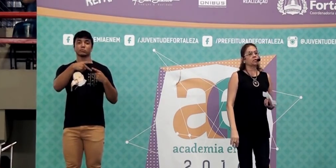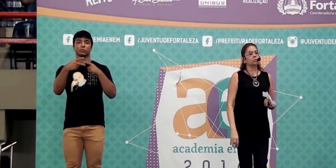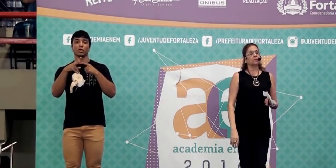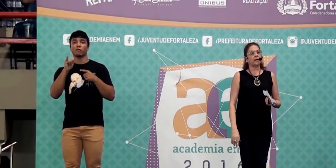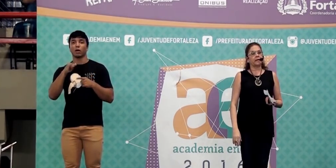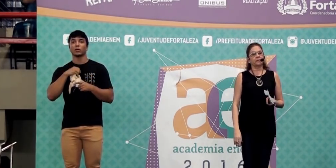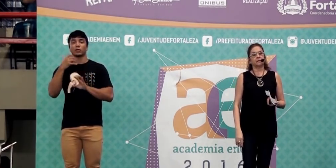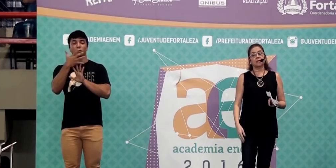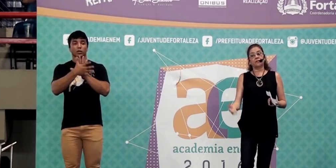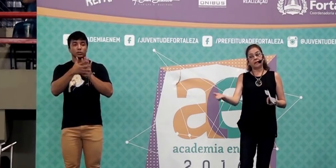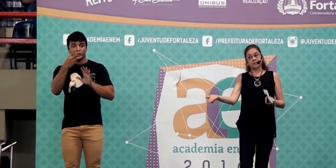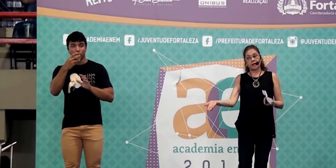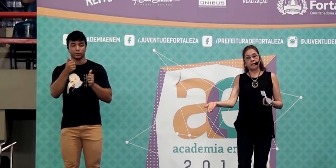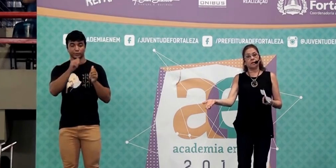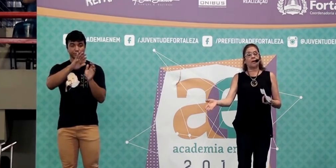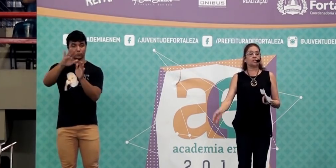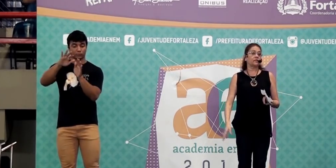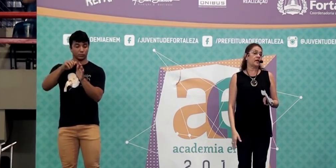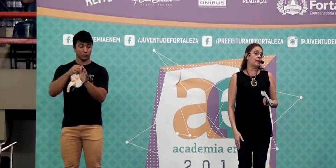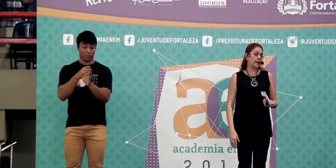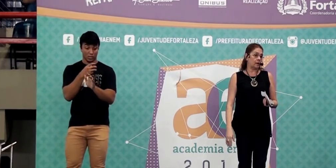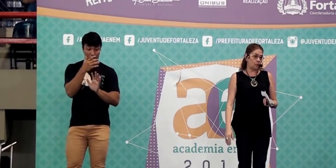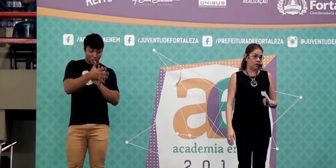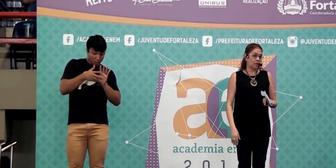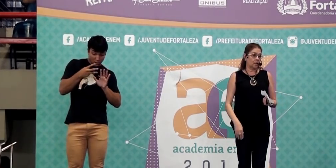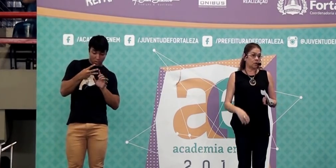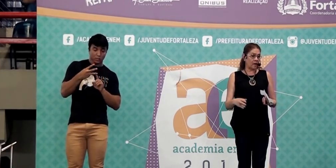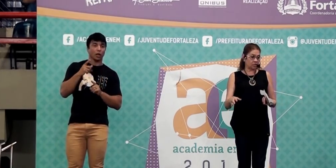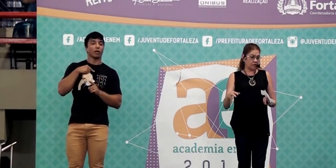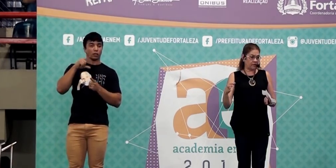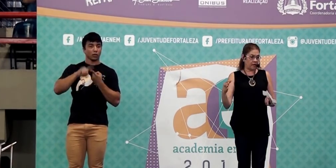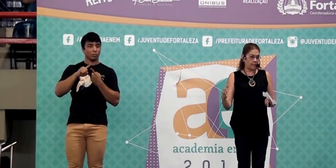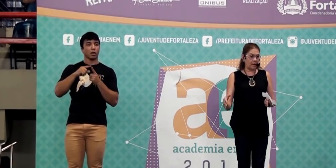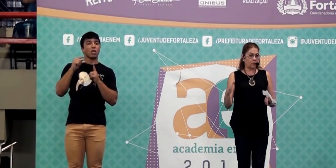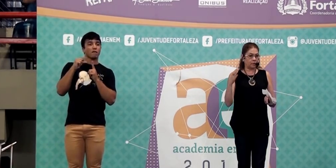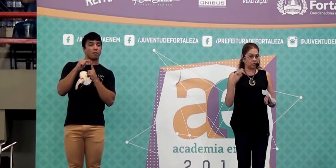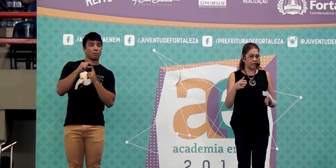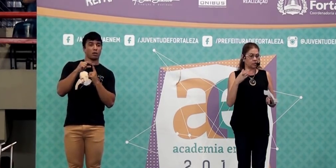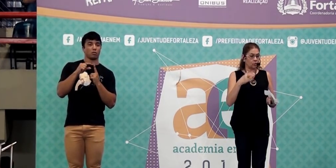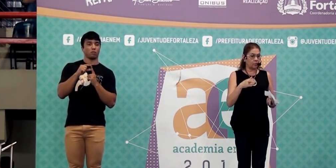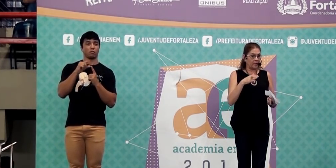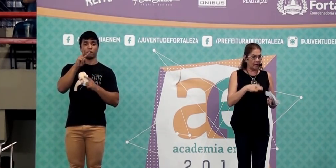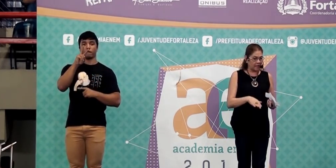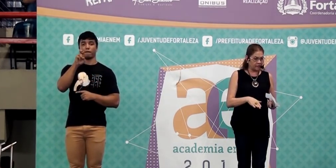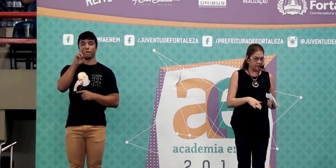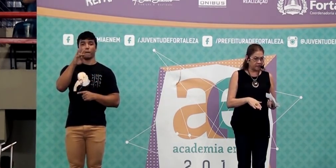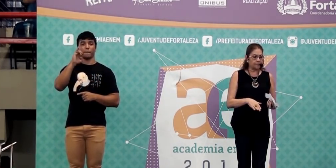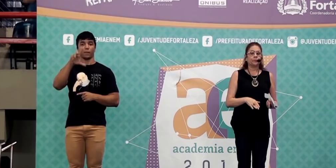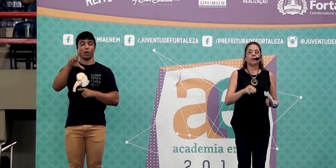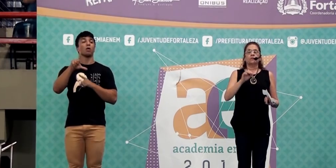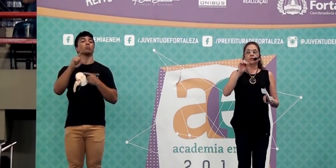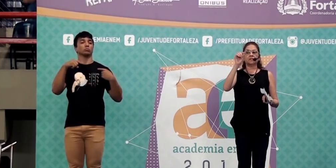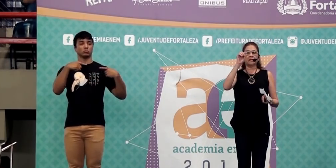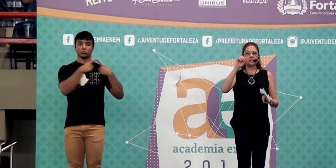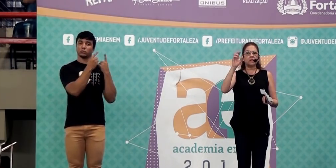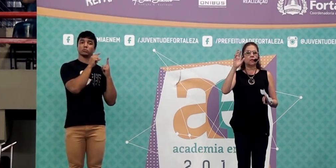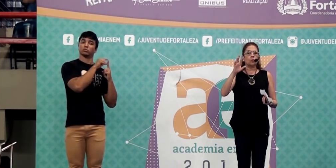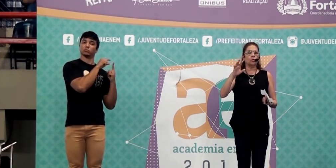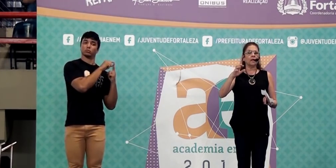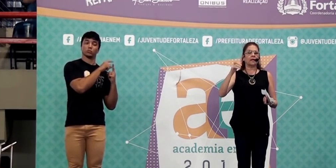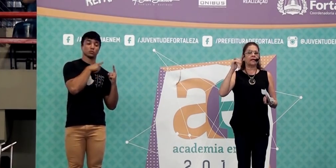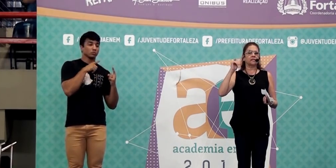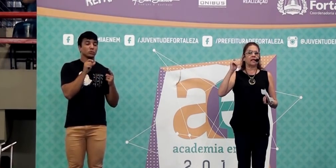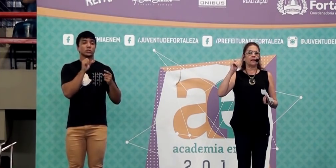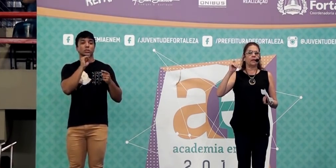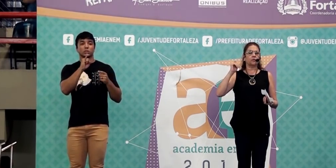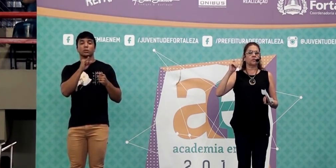para o texto 3, que vai ser em linguagem verbal. Linguagem verbal é o texto com palavras. Você